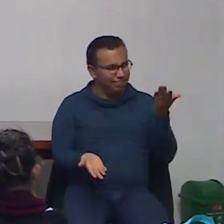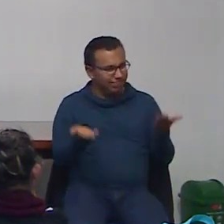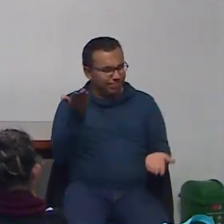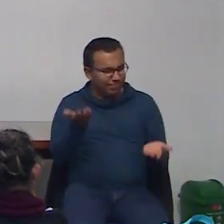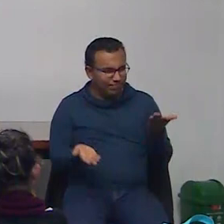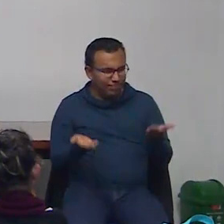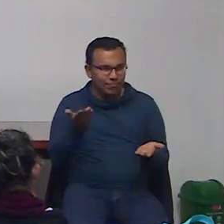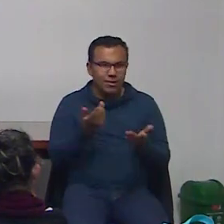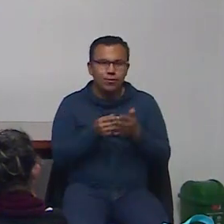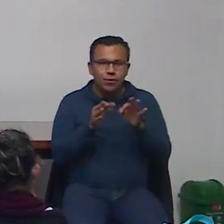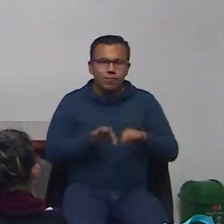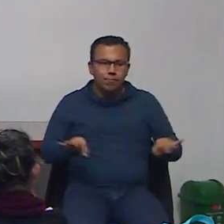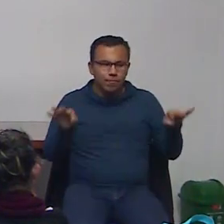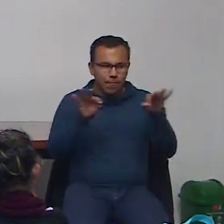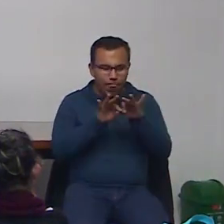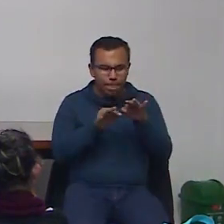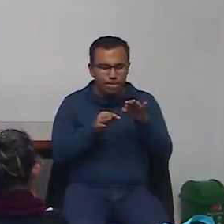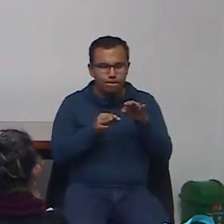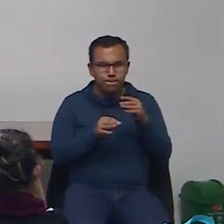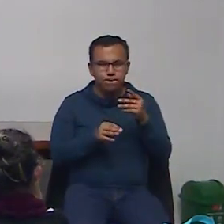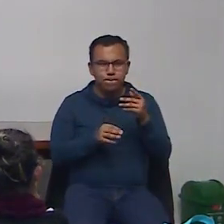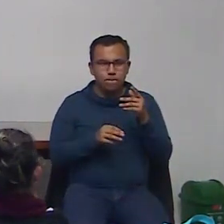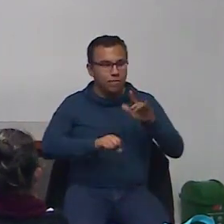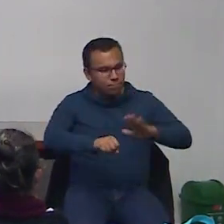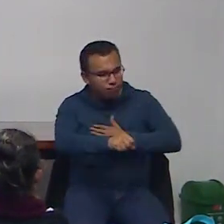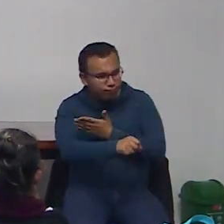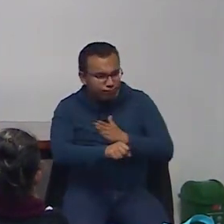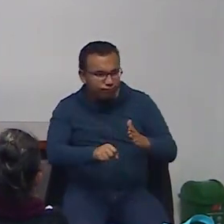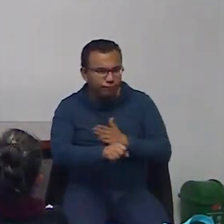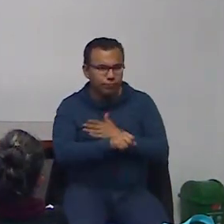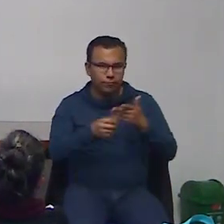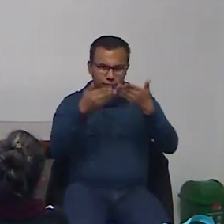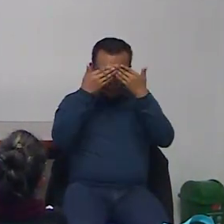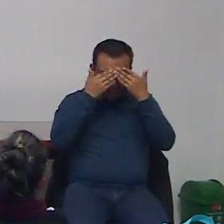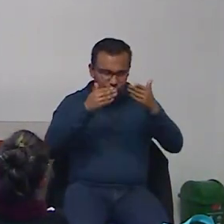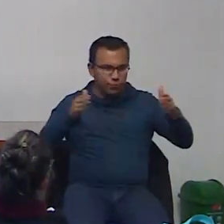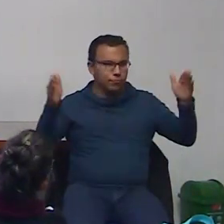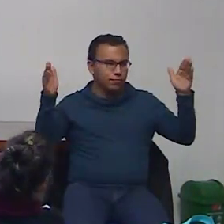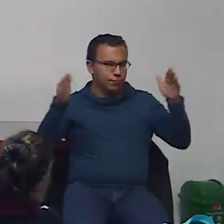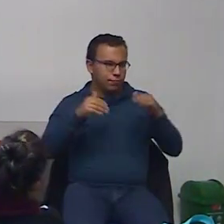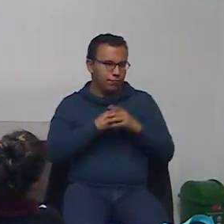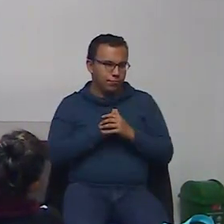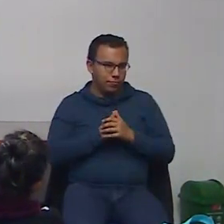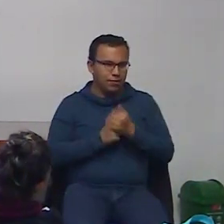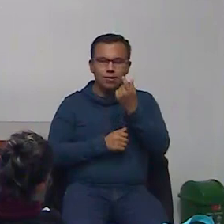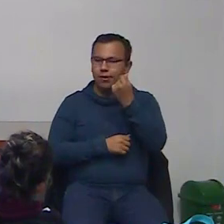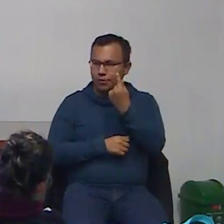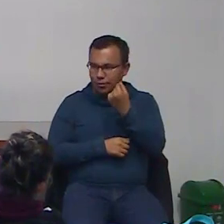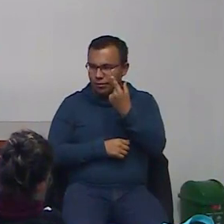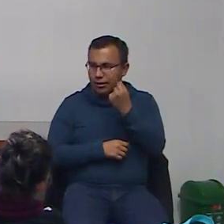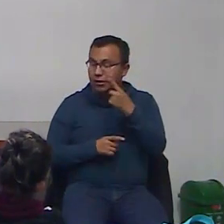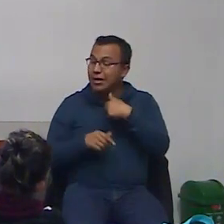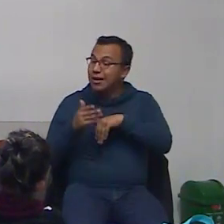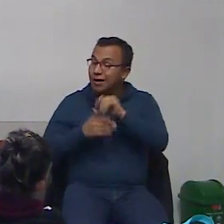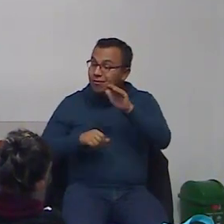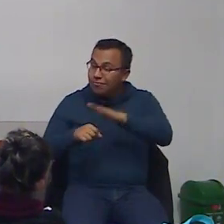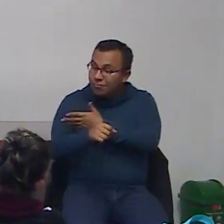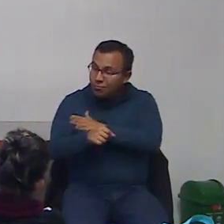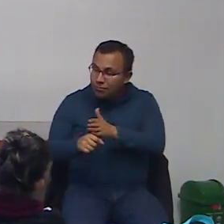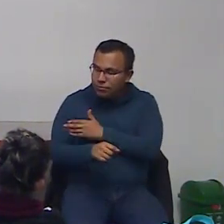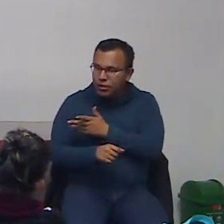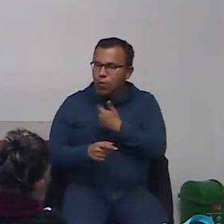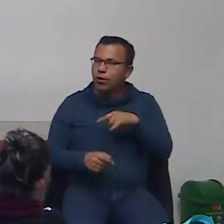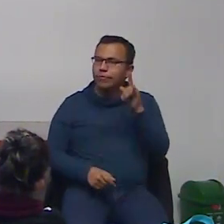eh la importancia del uno en la música expandir La mente y entender que la música va más allá de lo